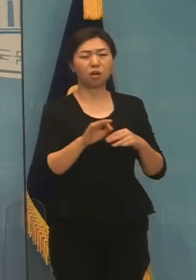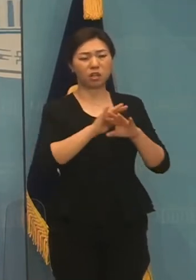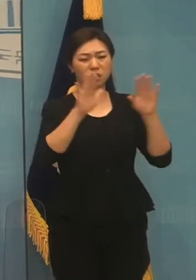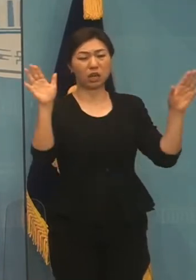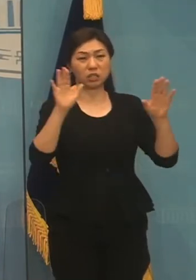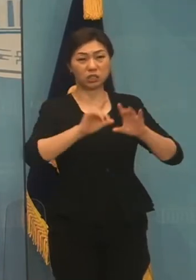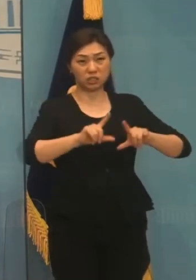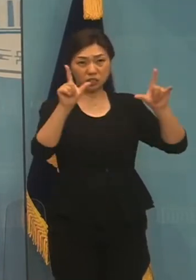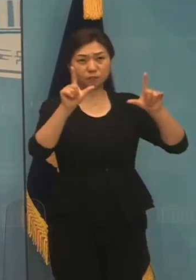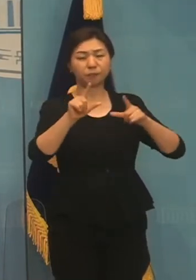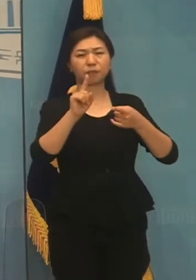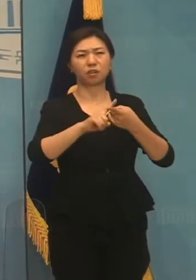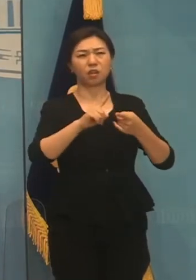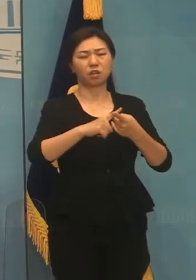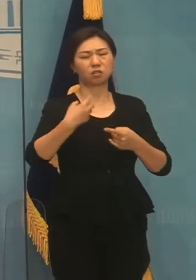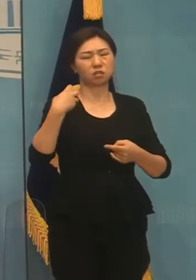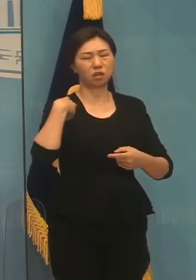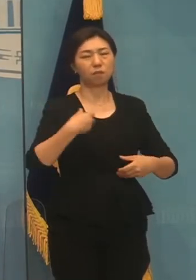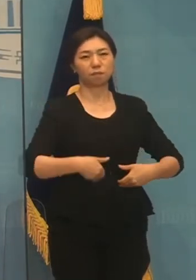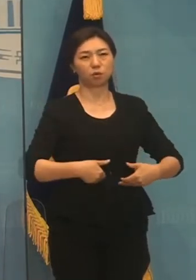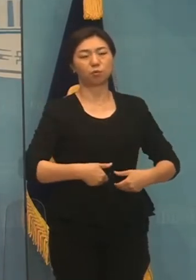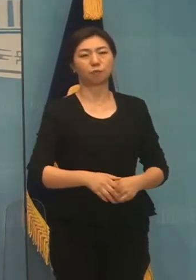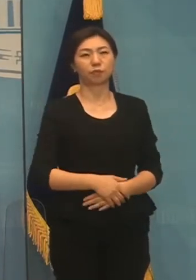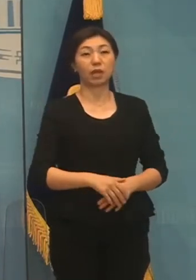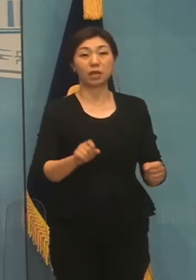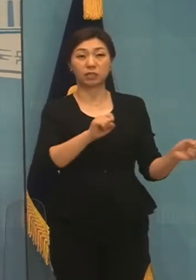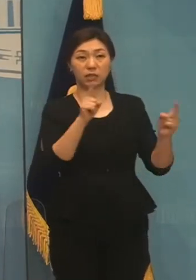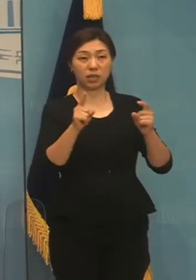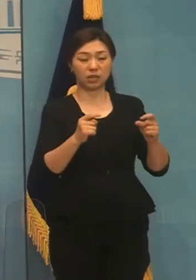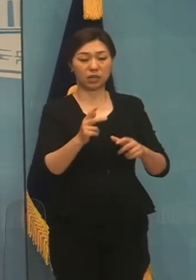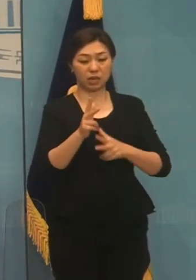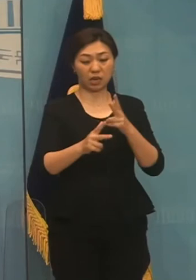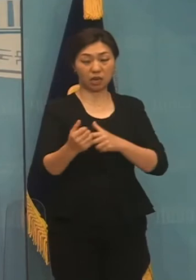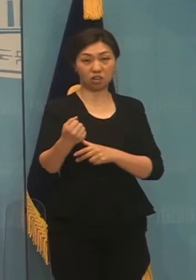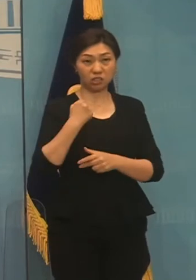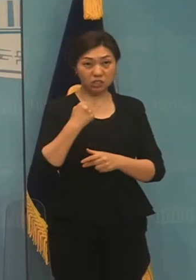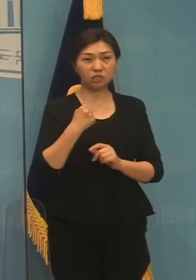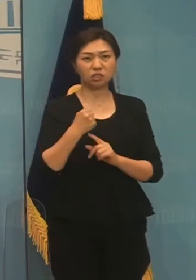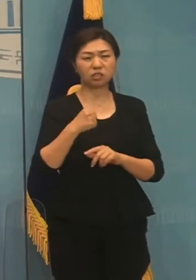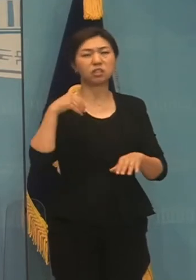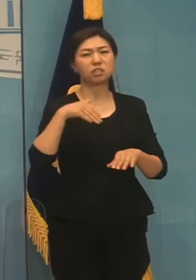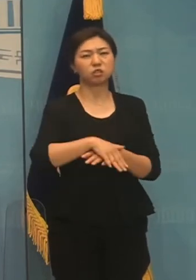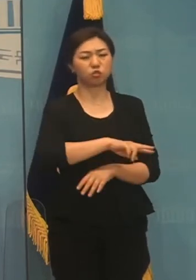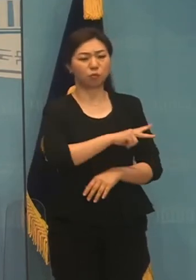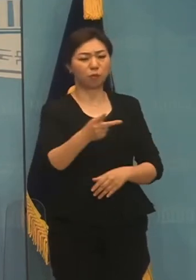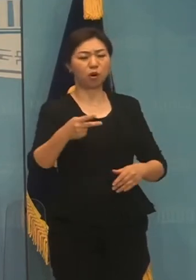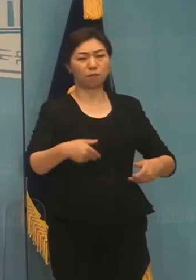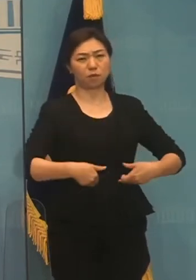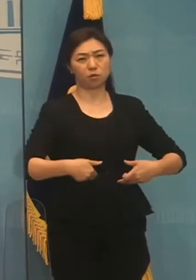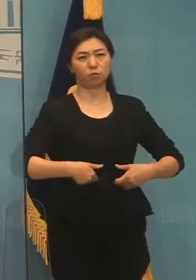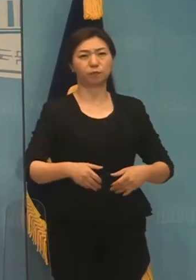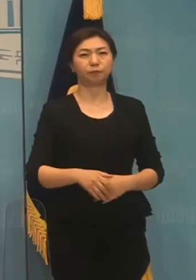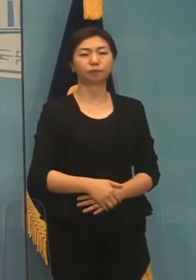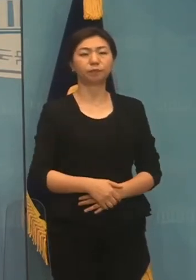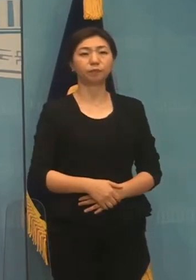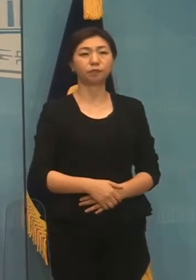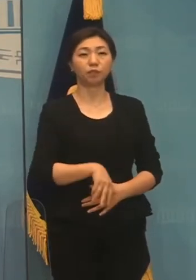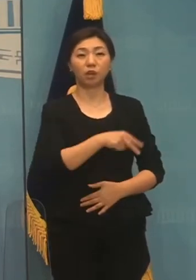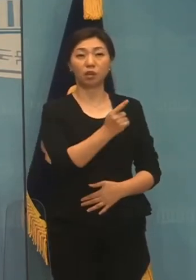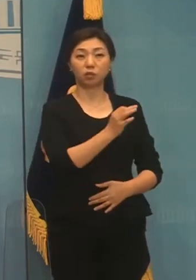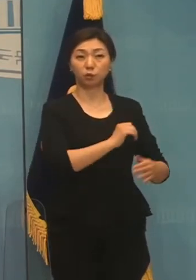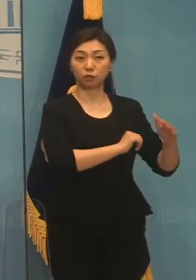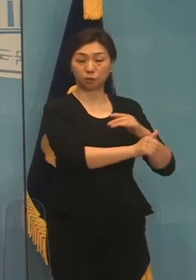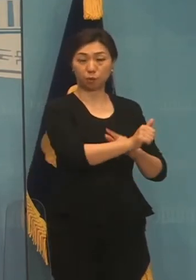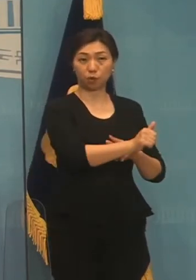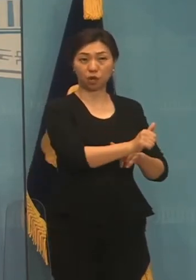2050 탄소 중립 목표를 달성하기 위해서 재생에너지 정책으로 시급한 전환이 필요한 때입니다. 송 대표가